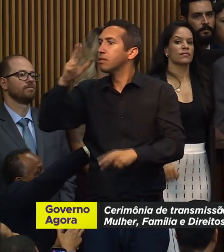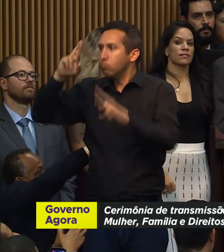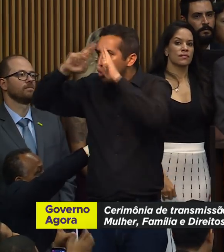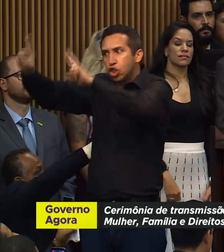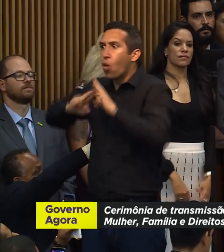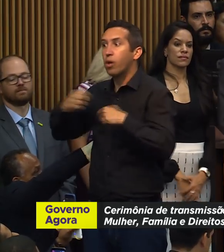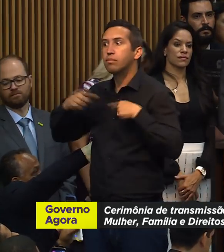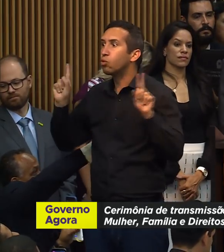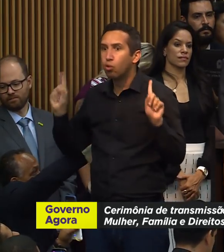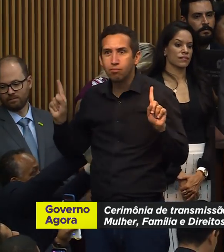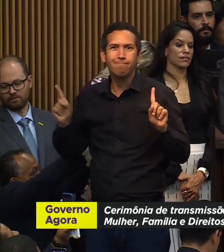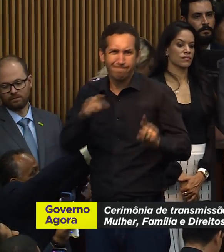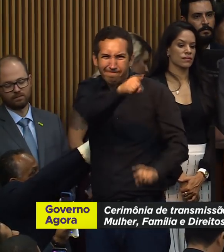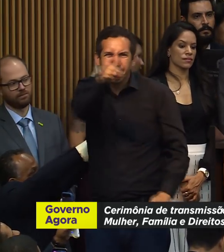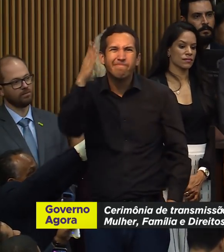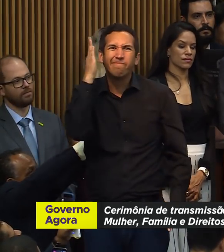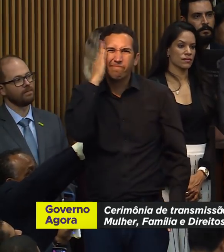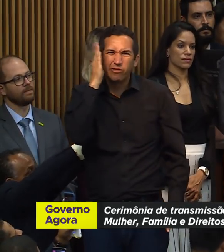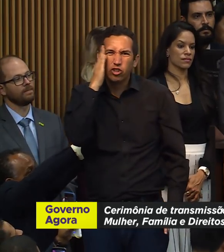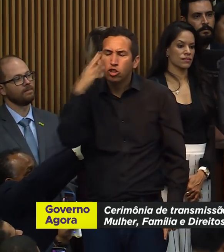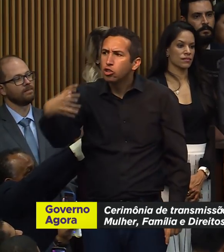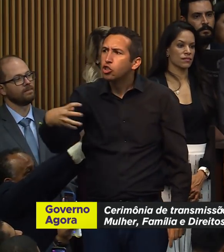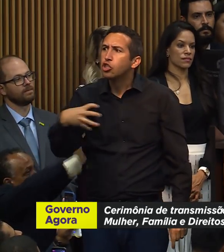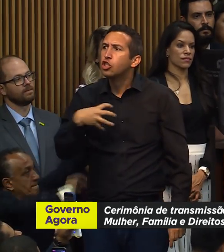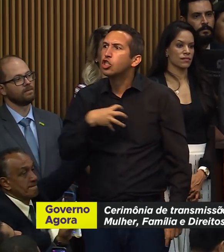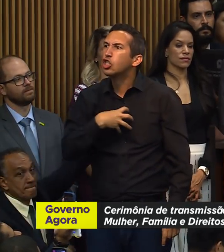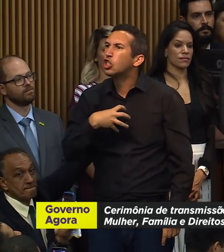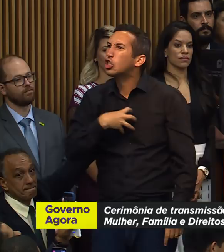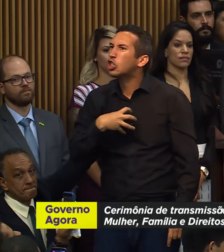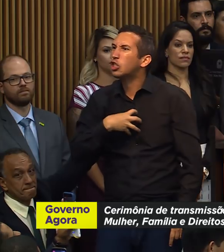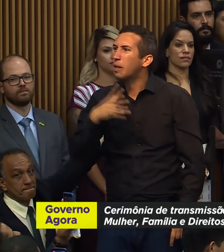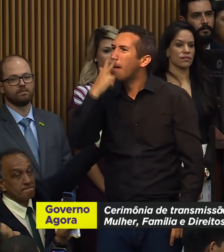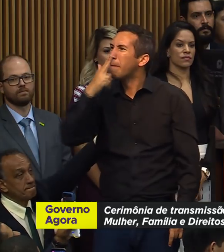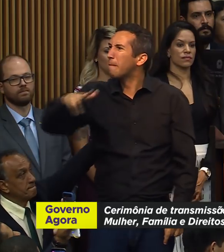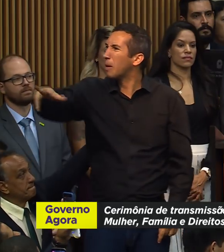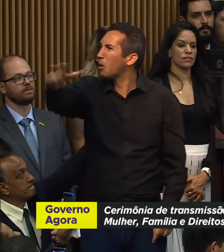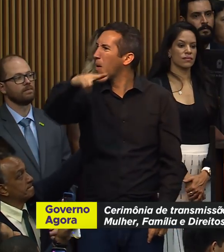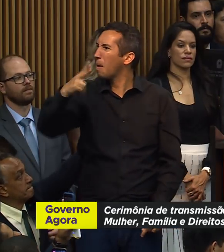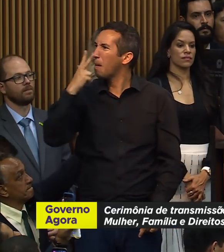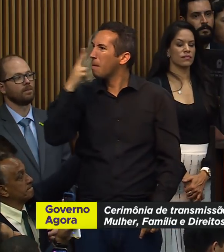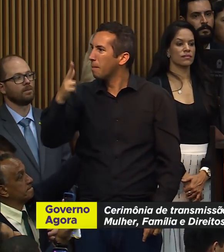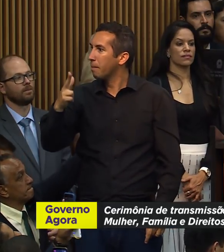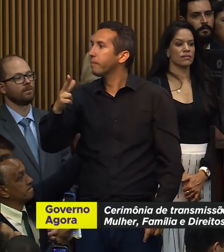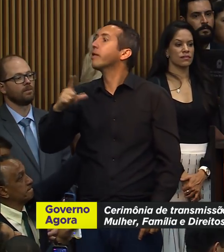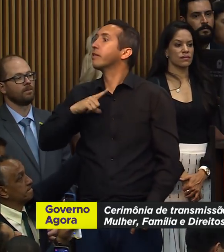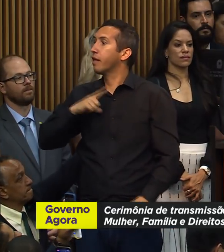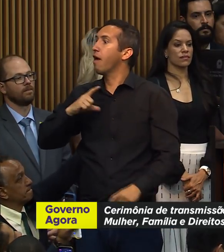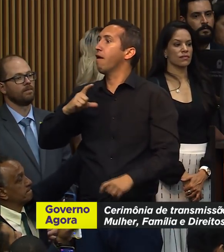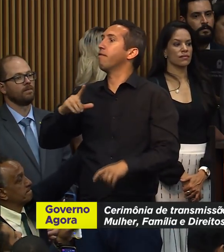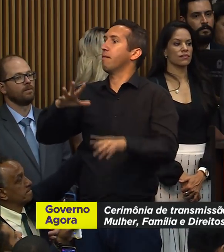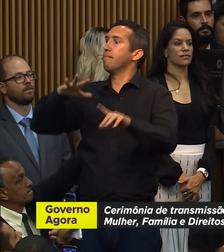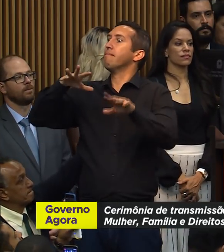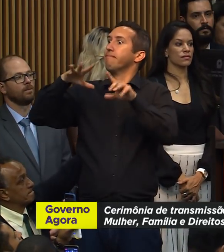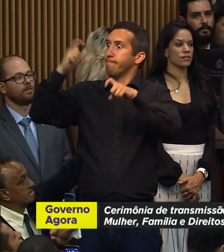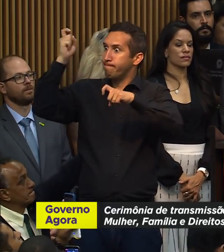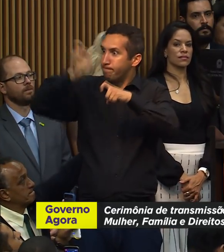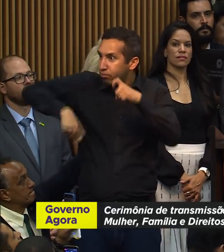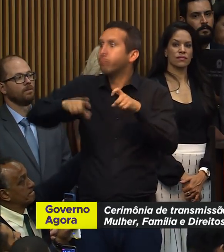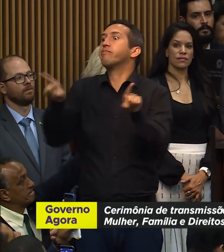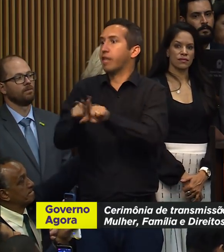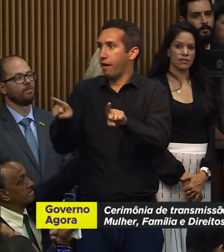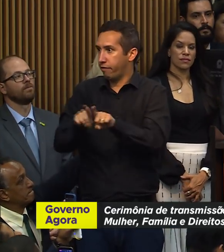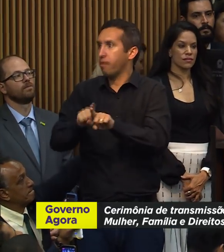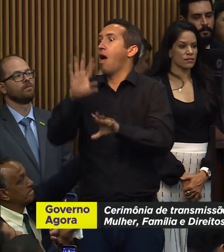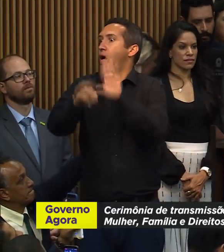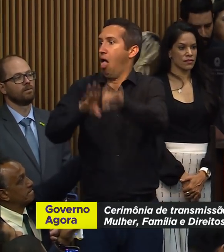Como vocês sabem, senti na pele o abuso físico, sexual, psíquico.